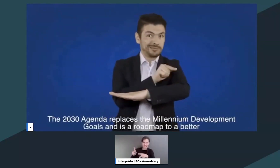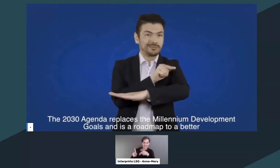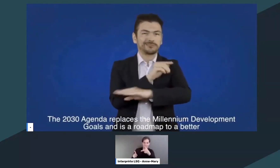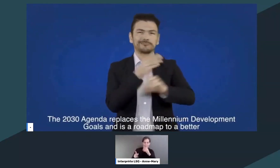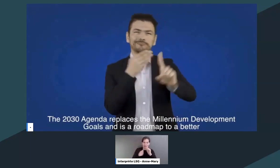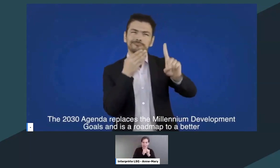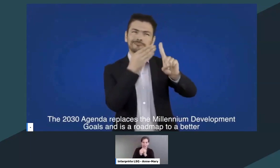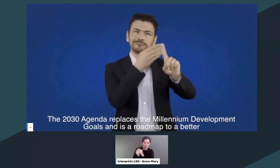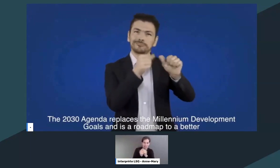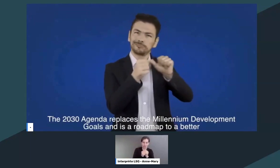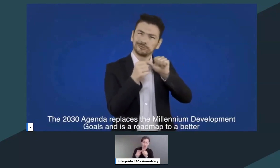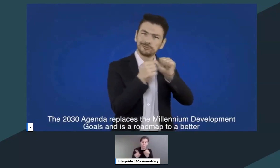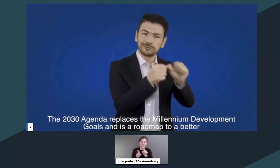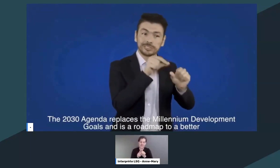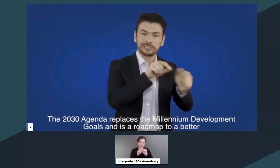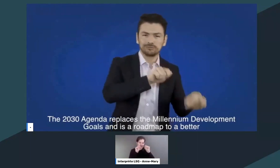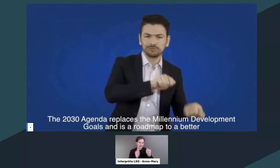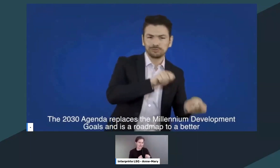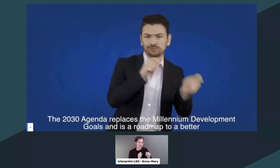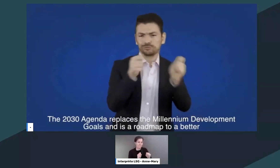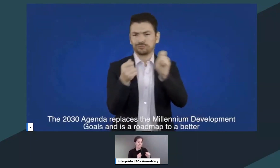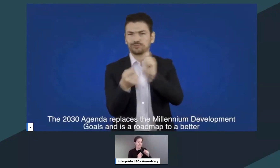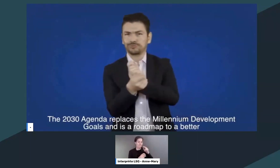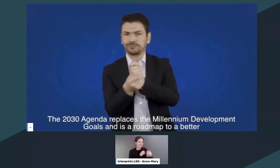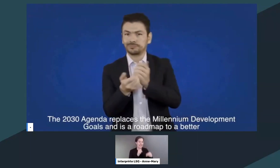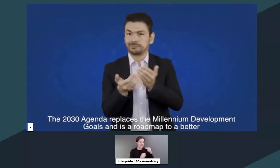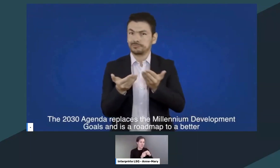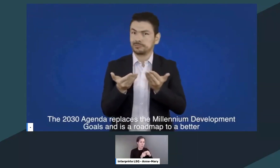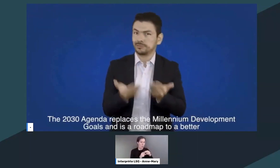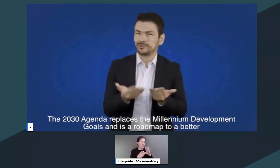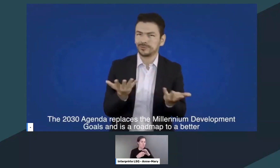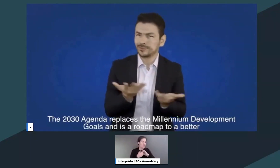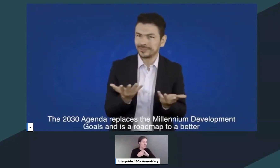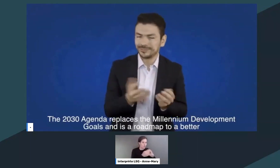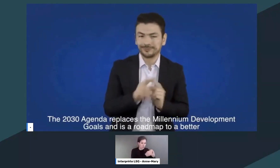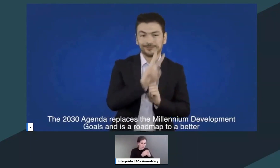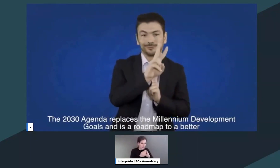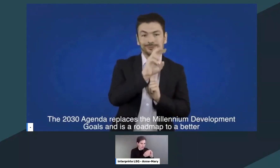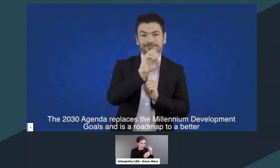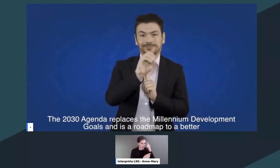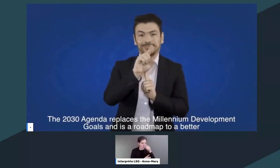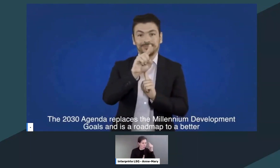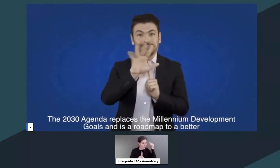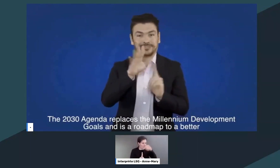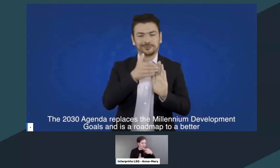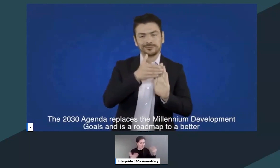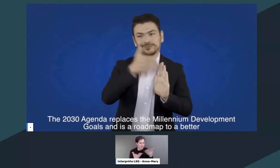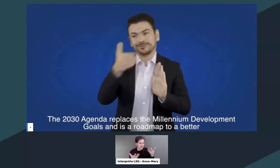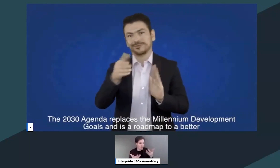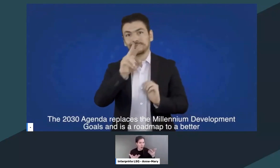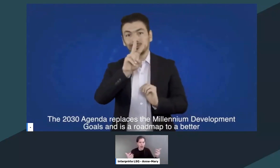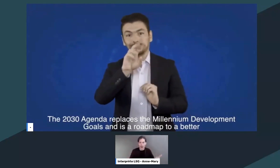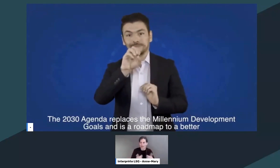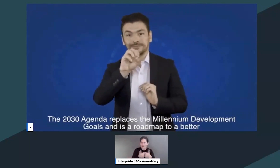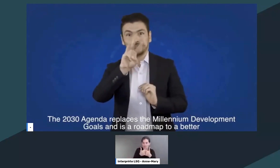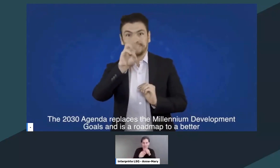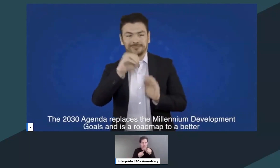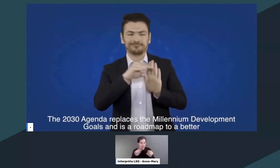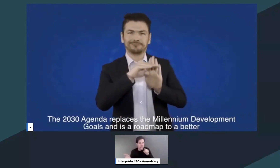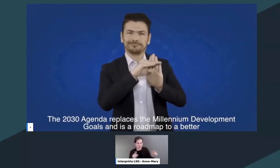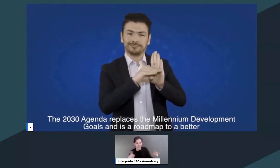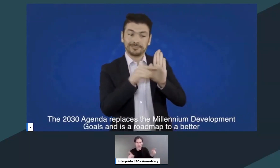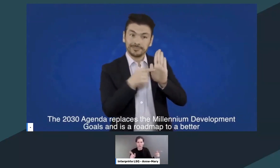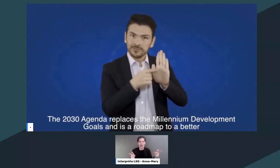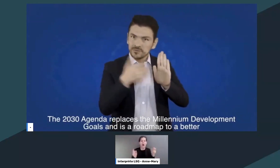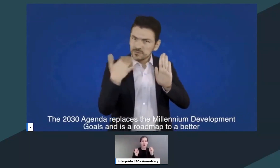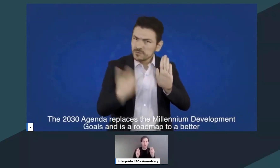L'ordre du jour de 2030 remplace en fait les objectifs de développement du millénium et sa feuille de